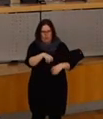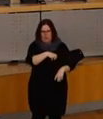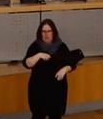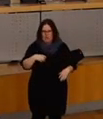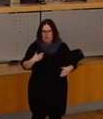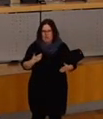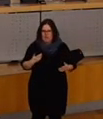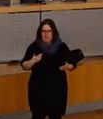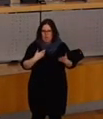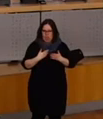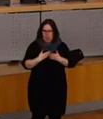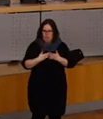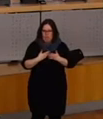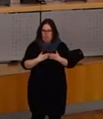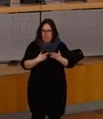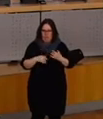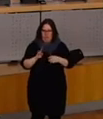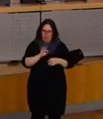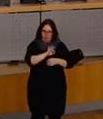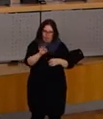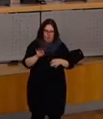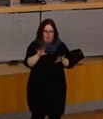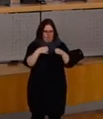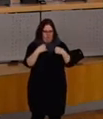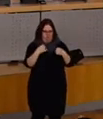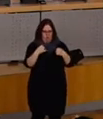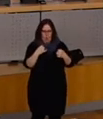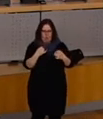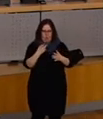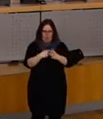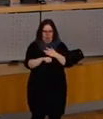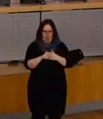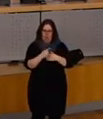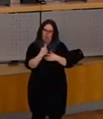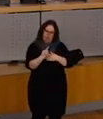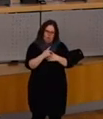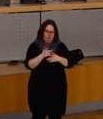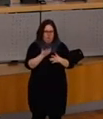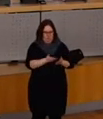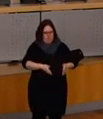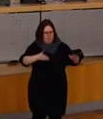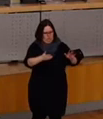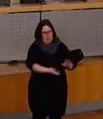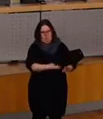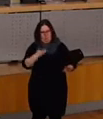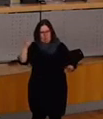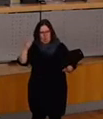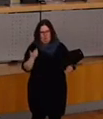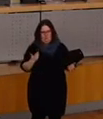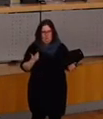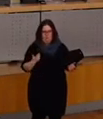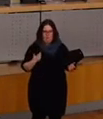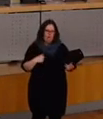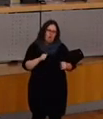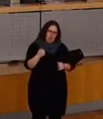aus in der mit der anschaffung von fahrzeugen die dort eben diese mulden abholen können also